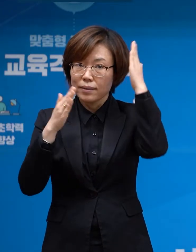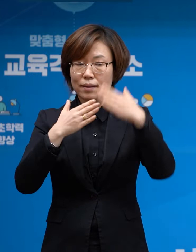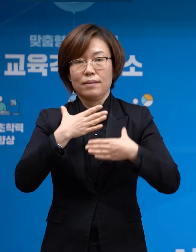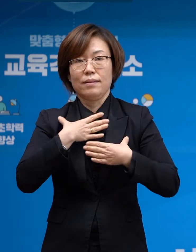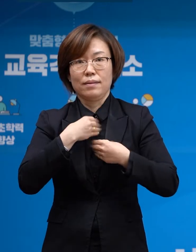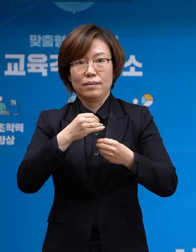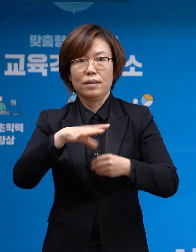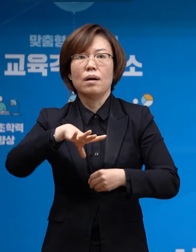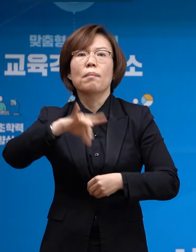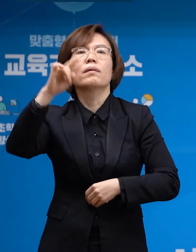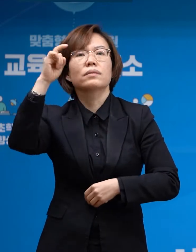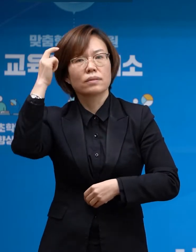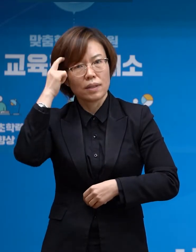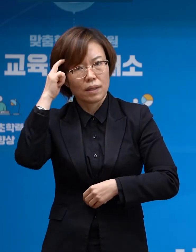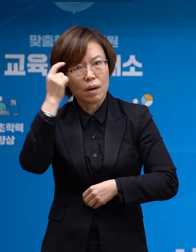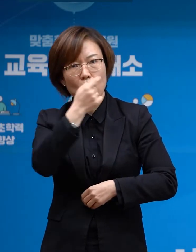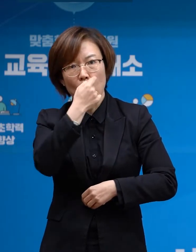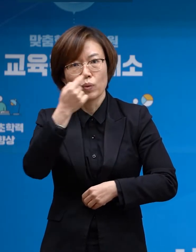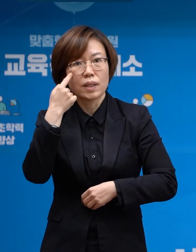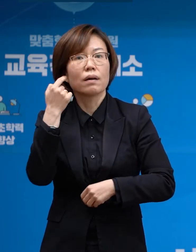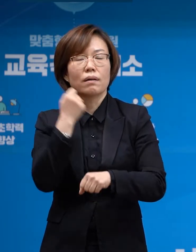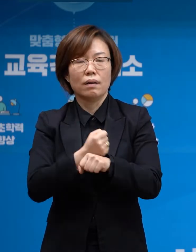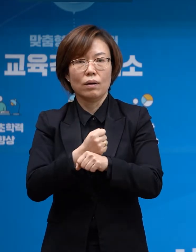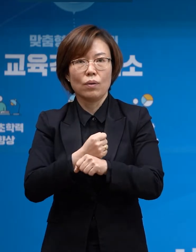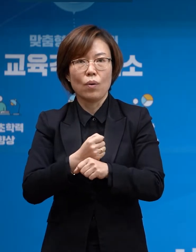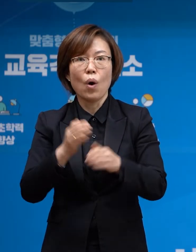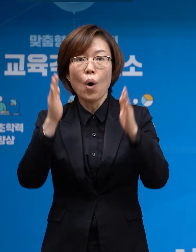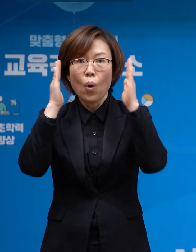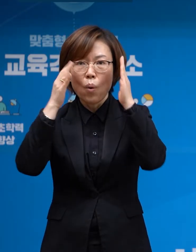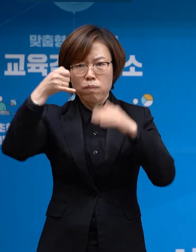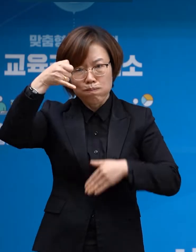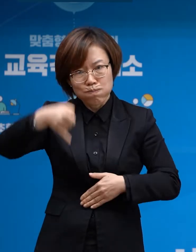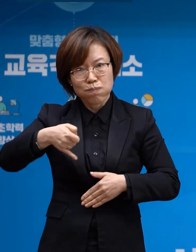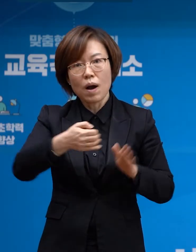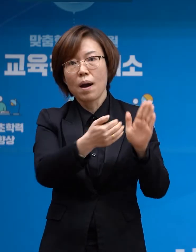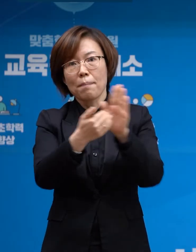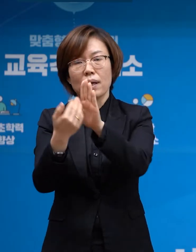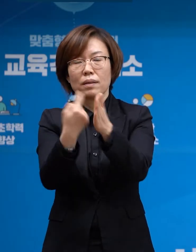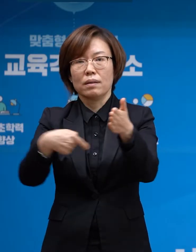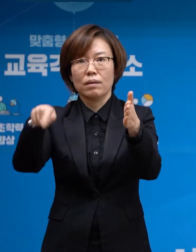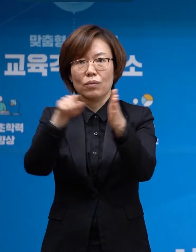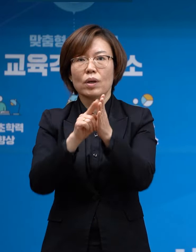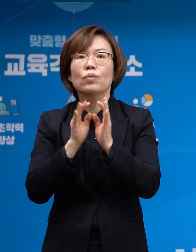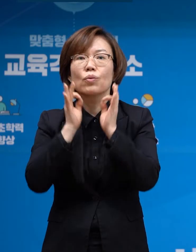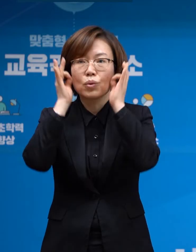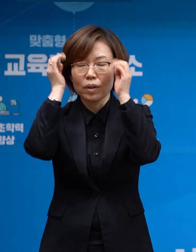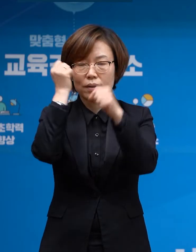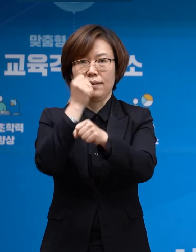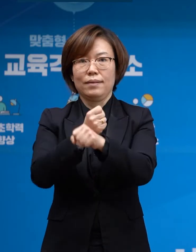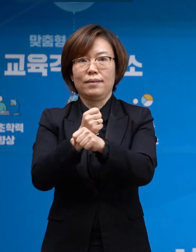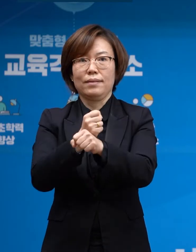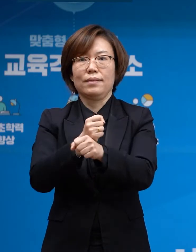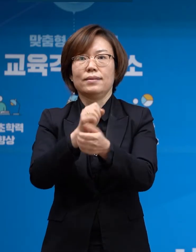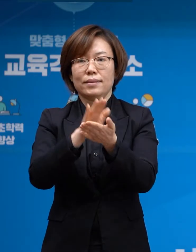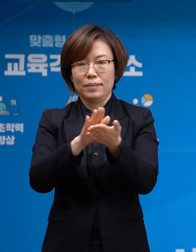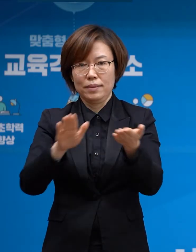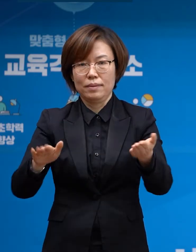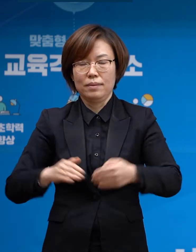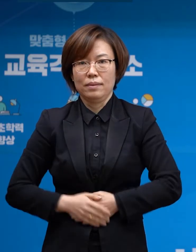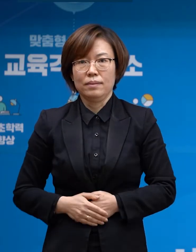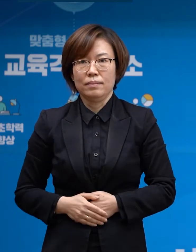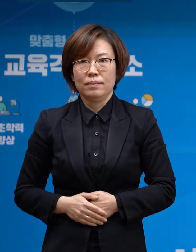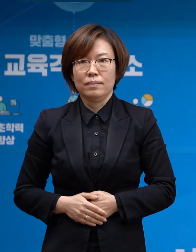안전을 최우선으로 보장하면서 학습 공백이 발생하지 않도록 최선의 노력을